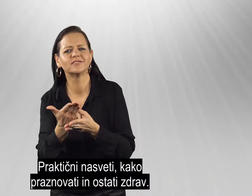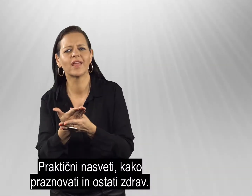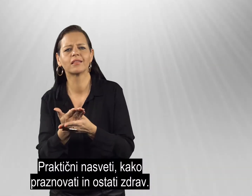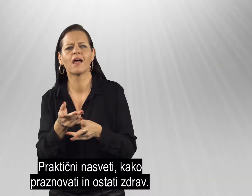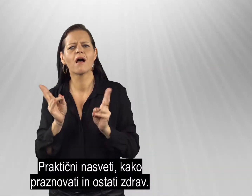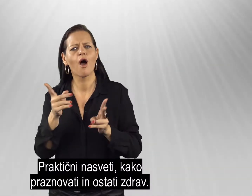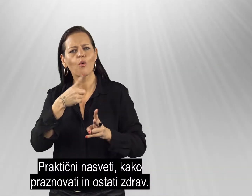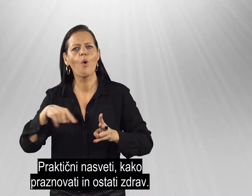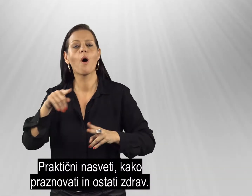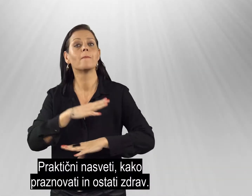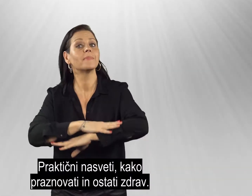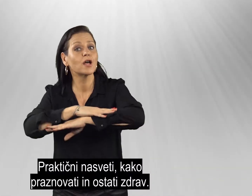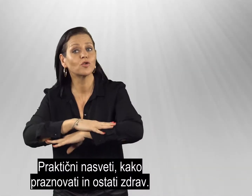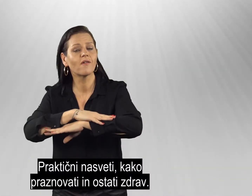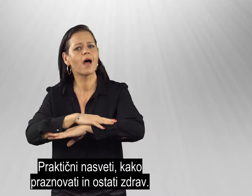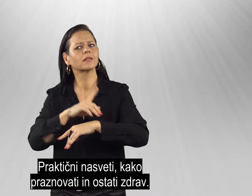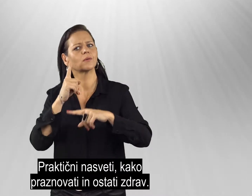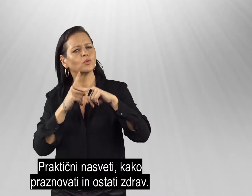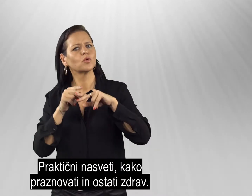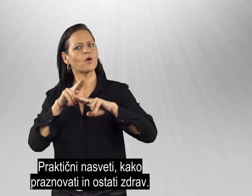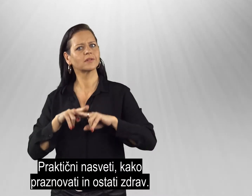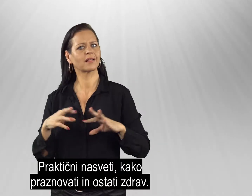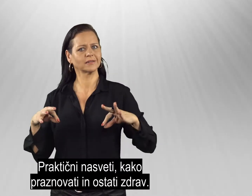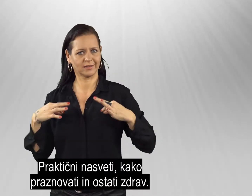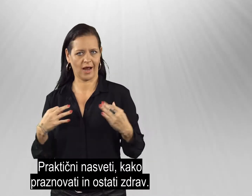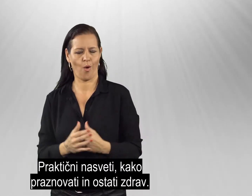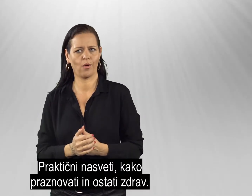Praktični nasveti, kako praznovati in ostati zdrav.